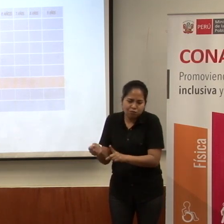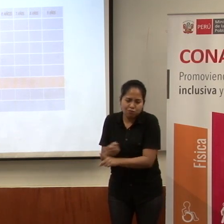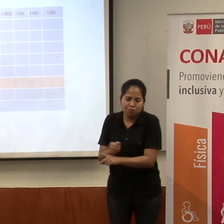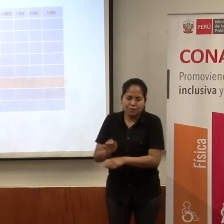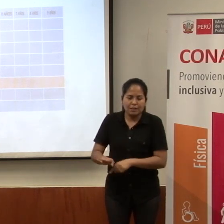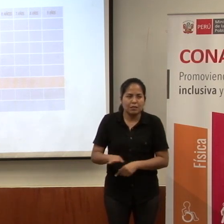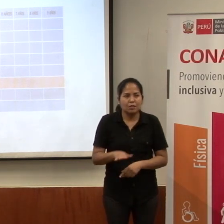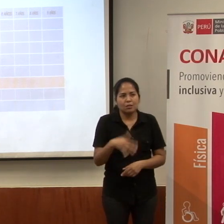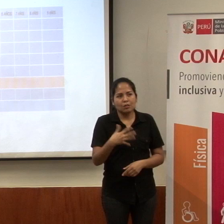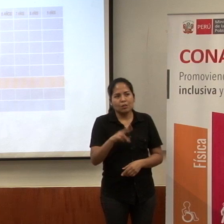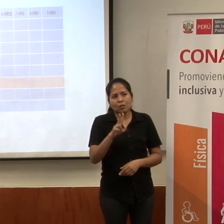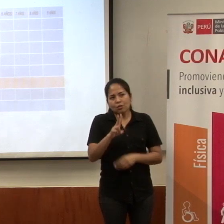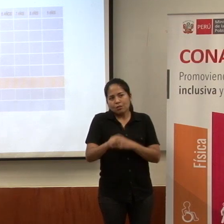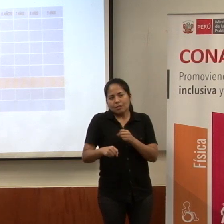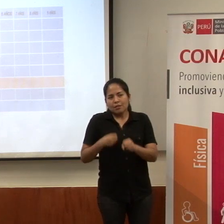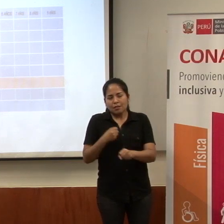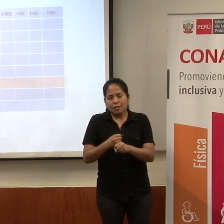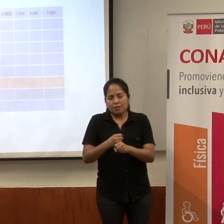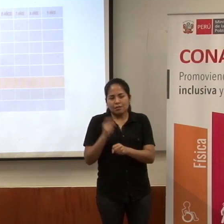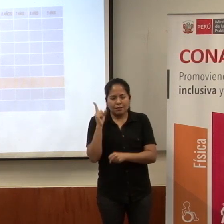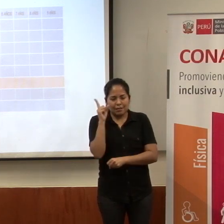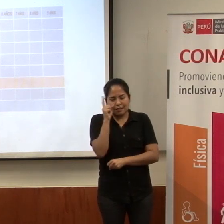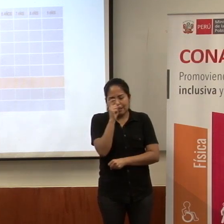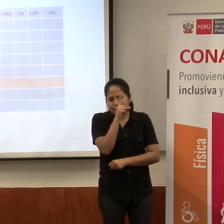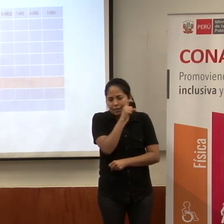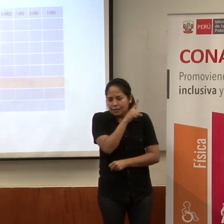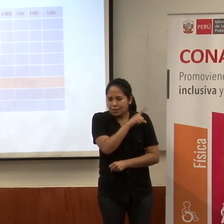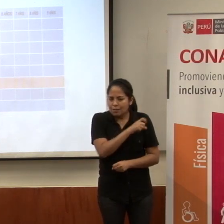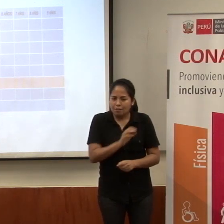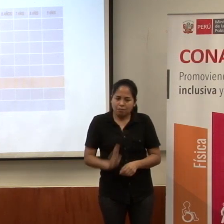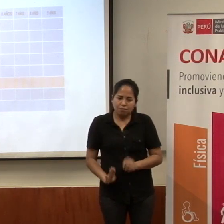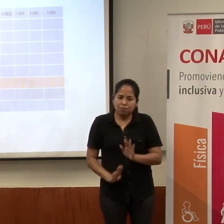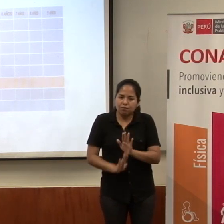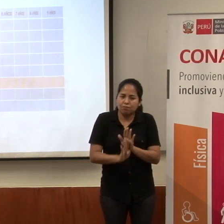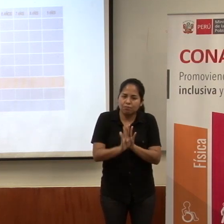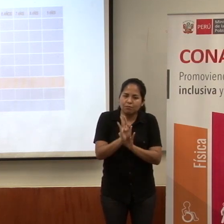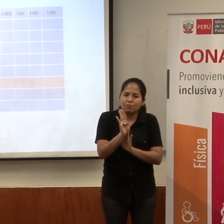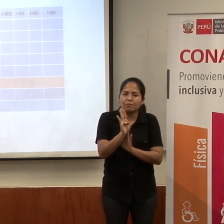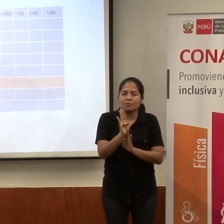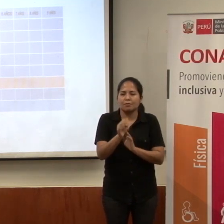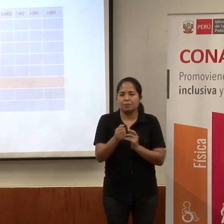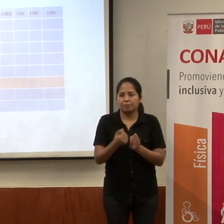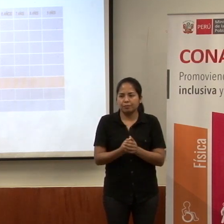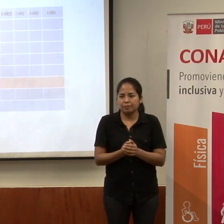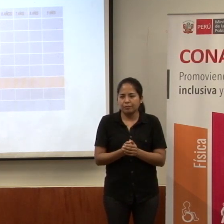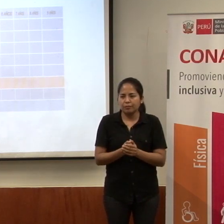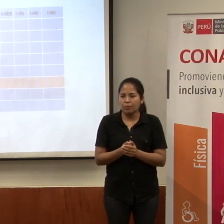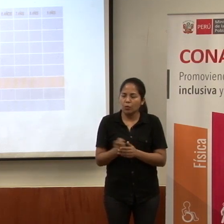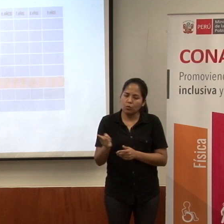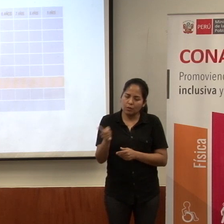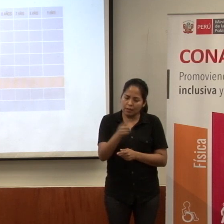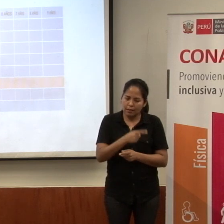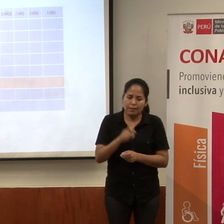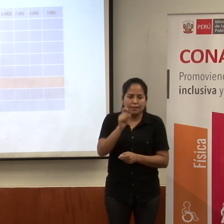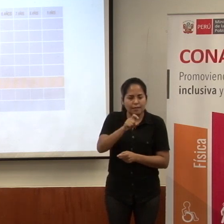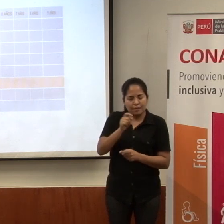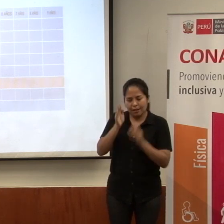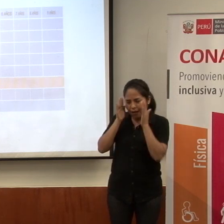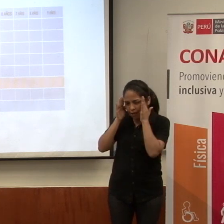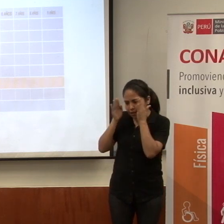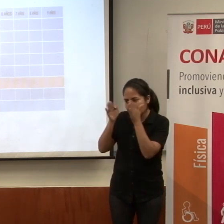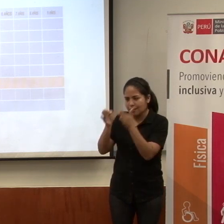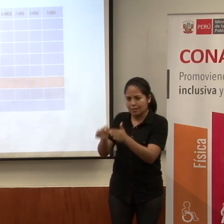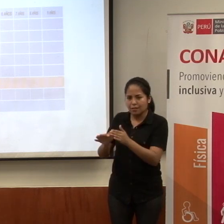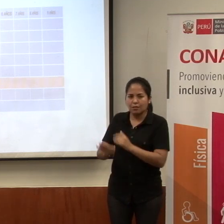vida. El ser humano es resiliente y sin duda se puede revertir esa situación, pero usted tiene que tomarle más tiempo y para